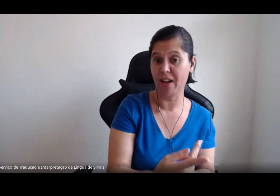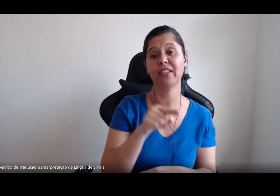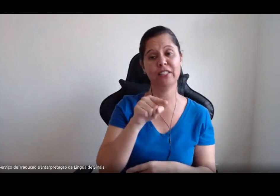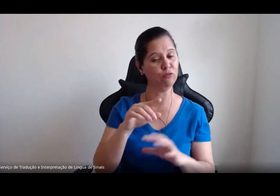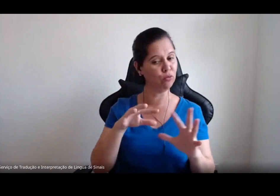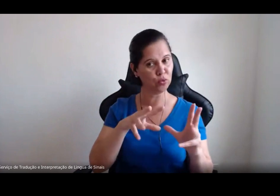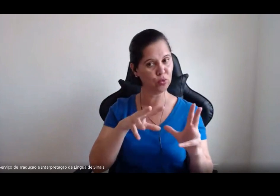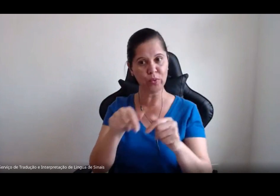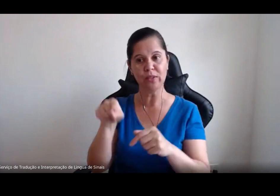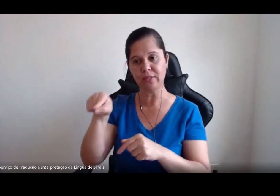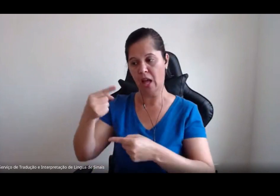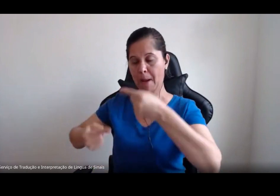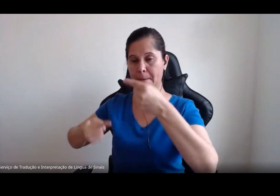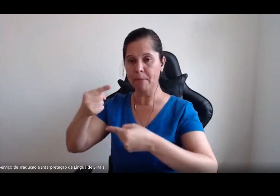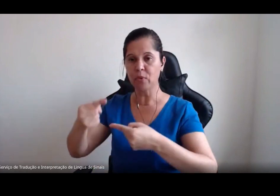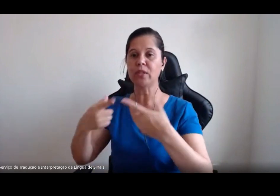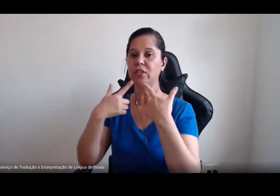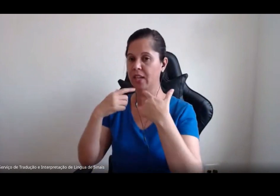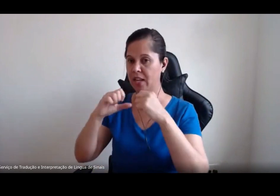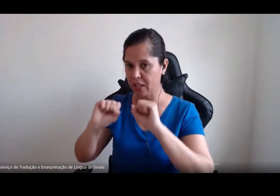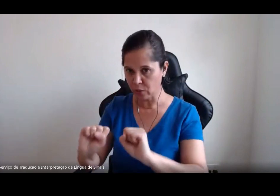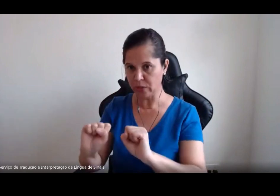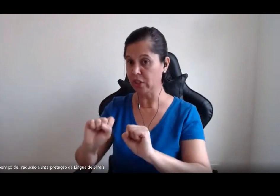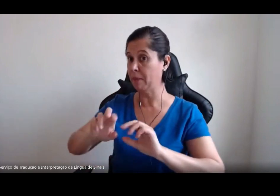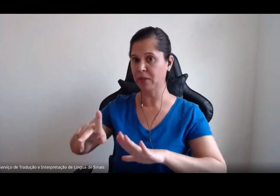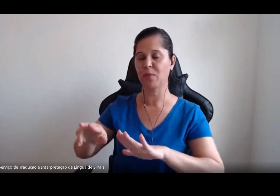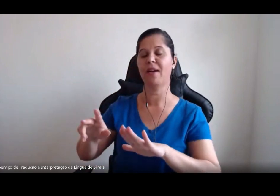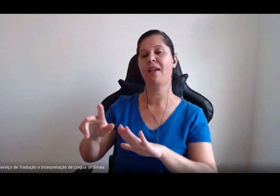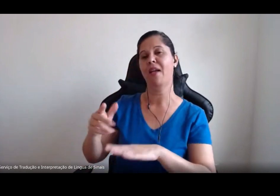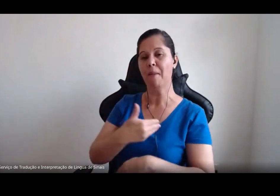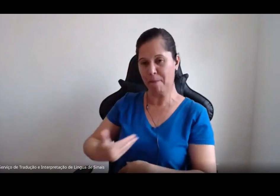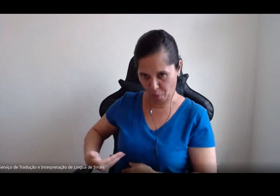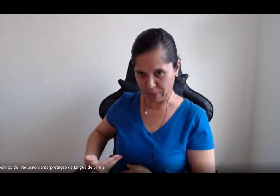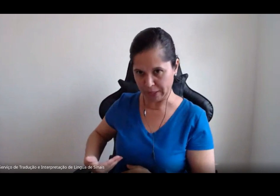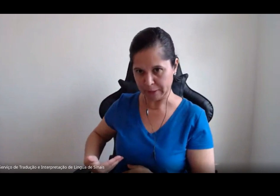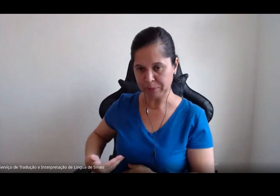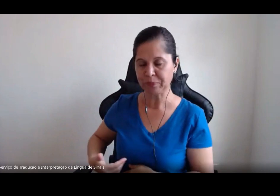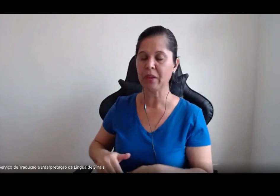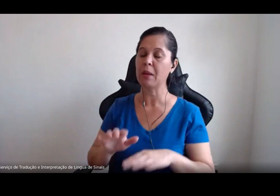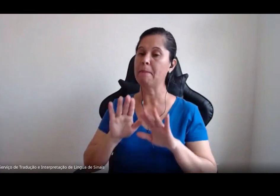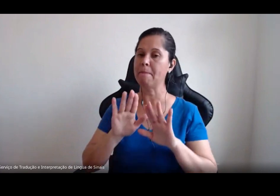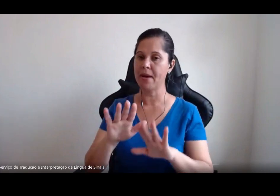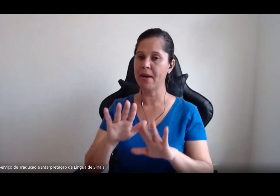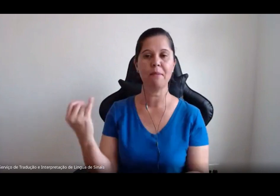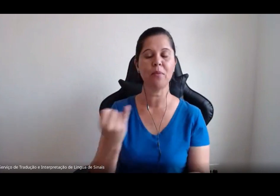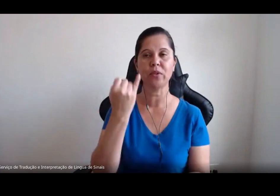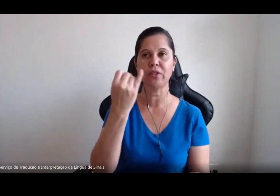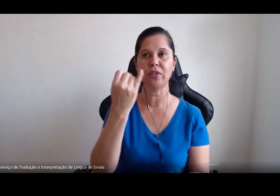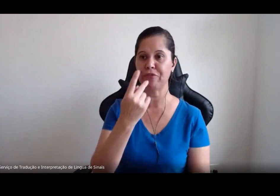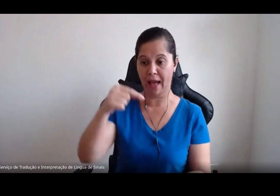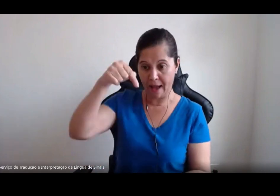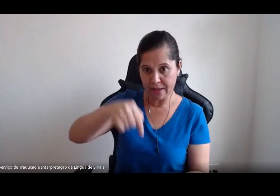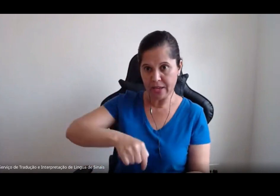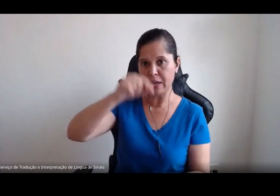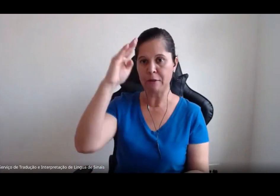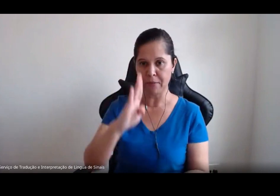no escopo do que são as políticas linguísticas, por mais que não sejam política linguística pública, né? Agora, é importante dizer que